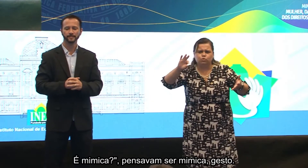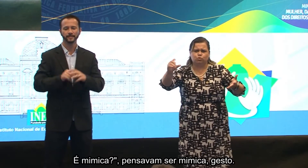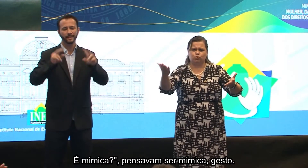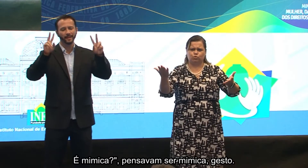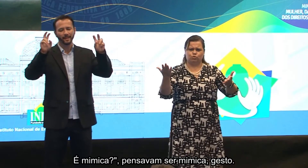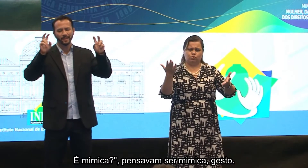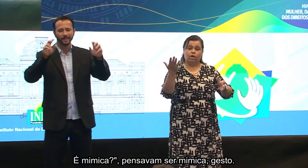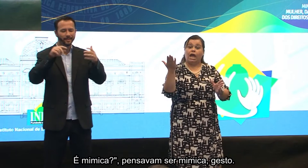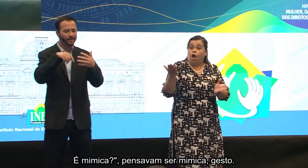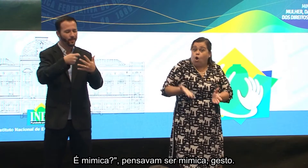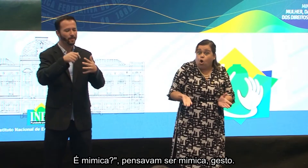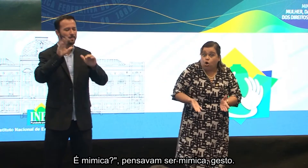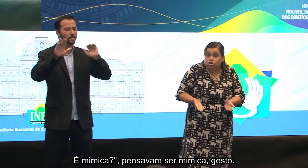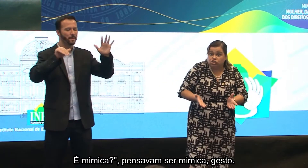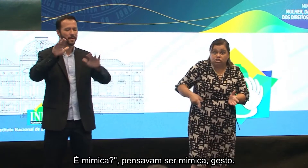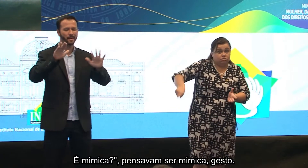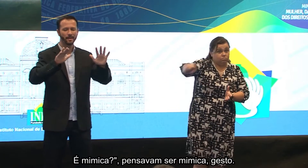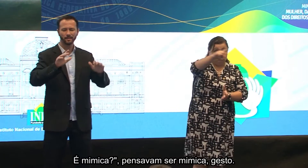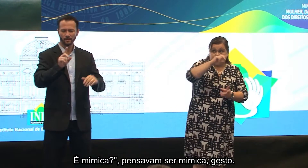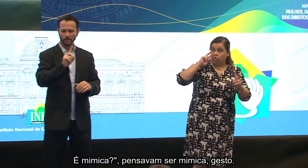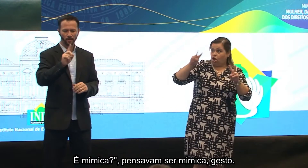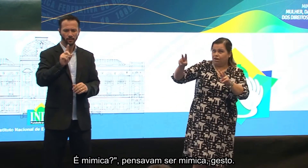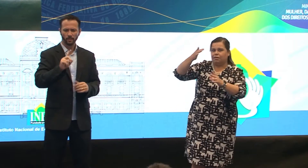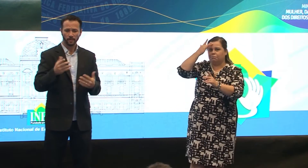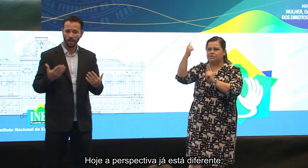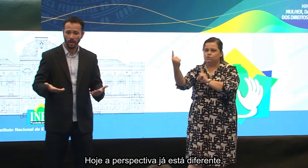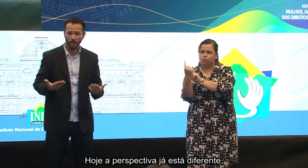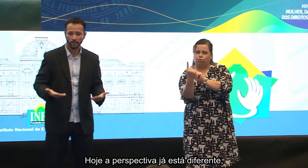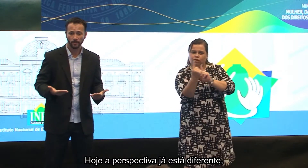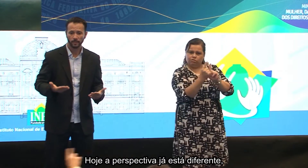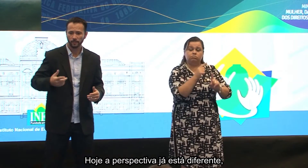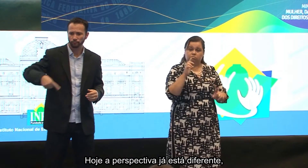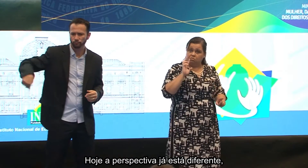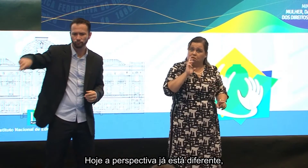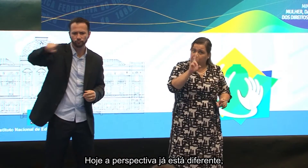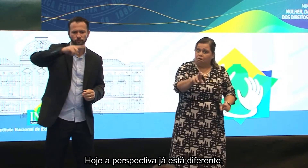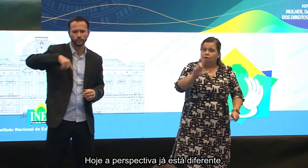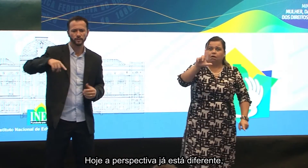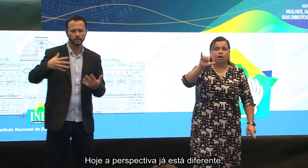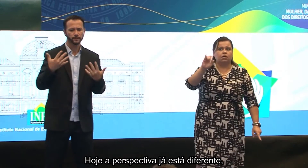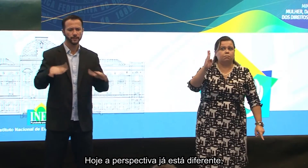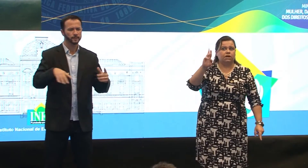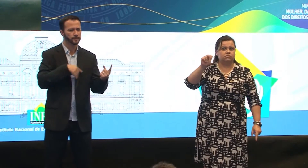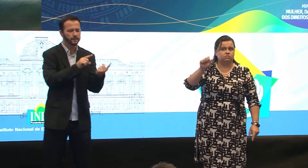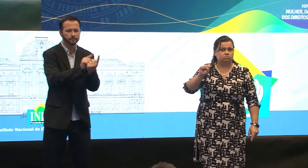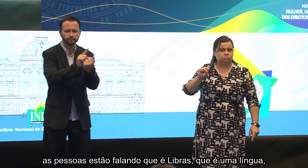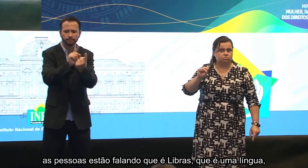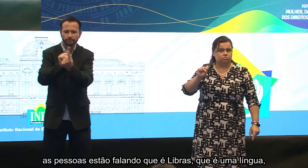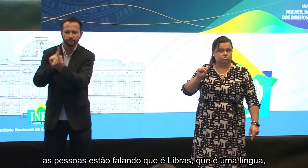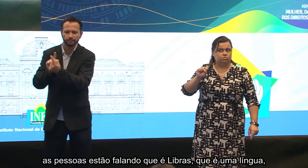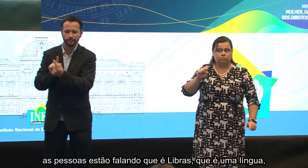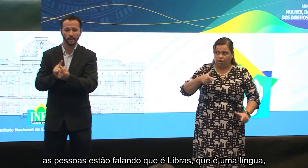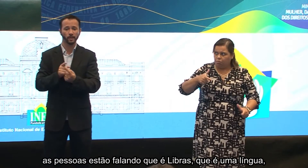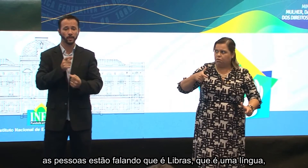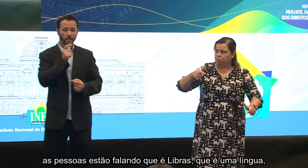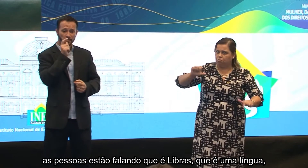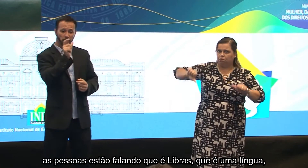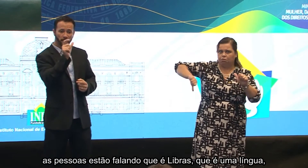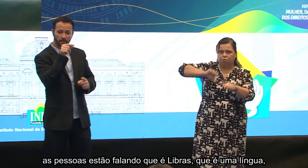mímica? Pensavam ser mímica, gesto. E hoje a perspectiva já está diferente. As pessoas estão falando que é